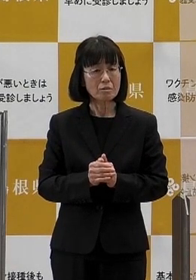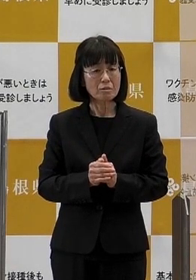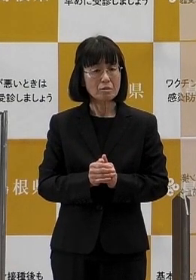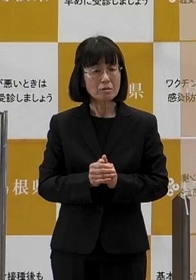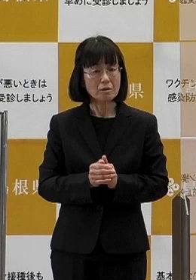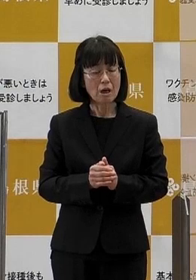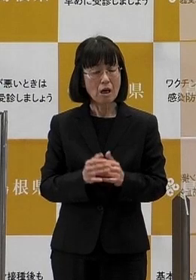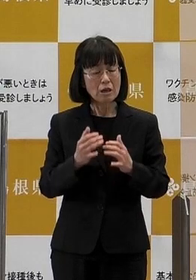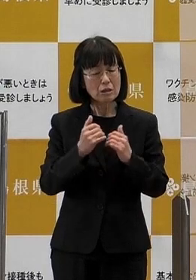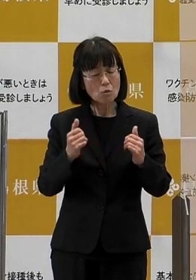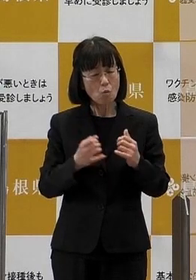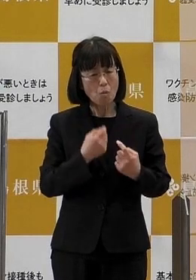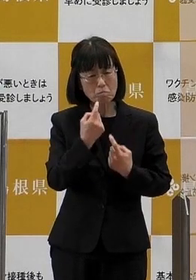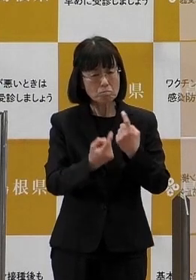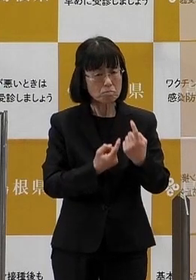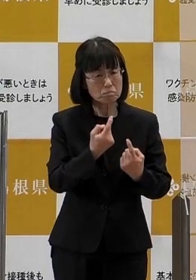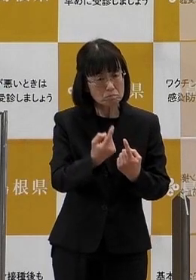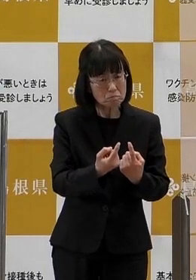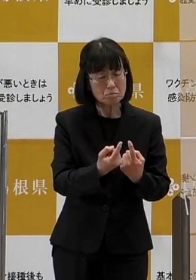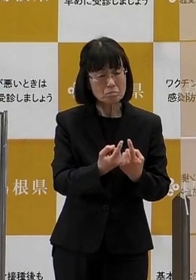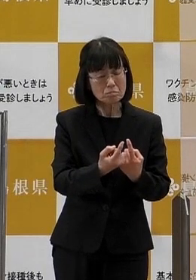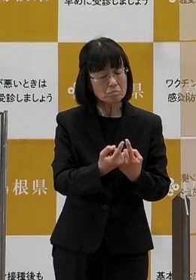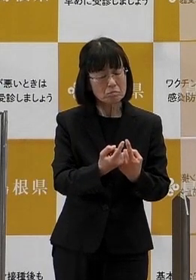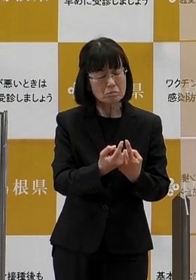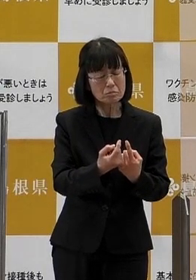大勢人が出られるということはない。